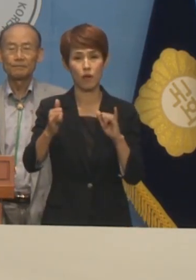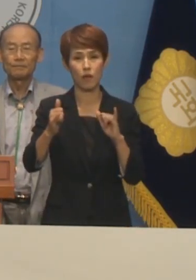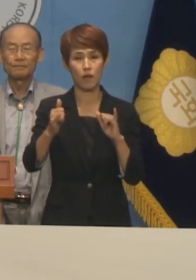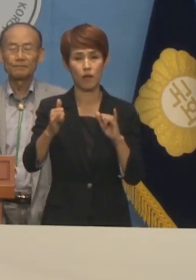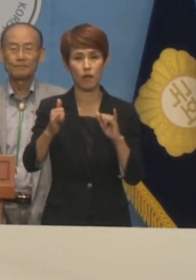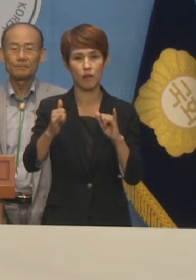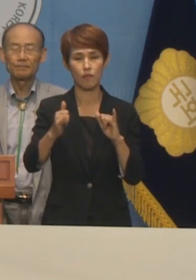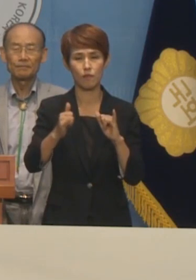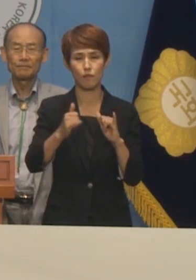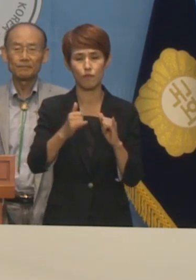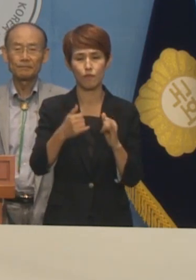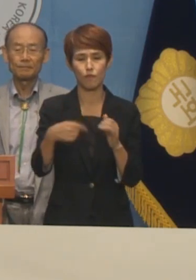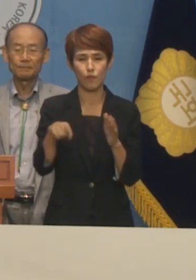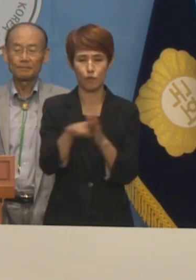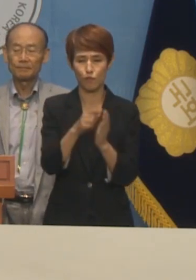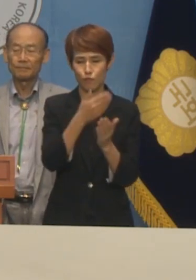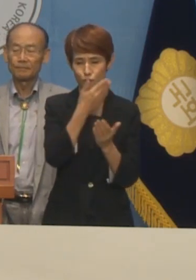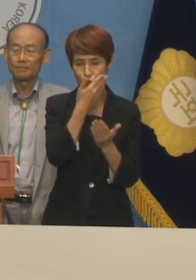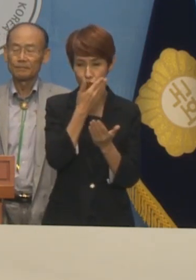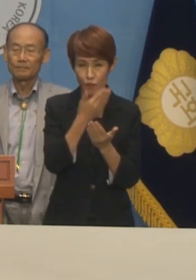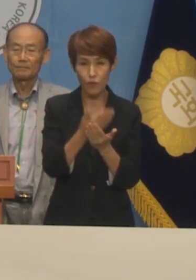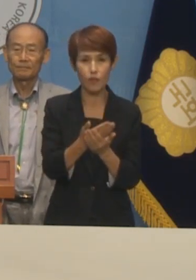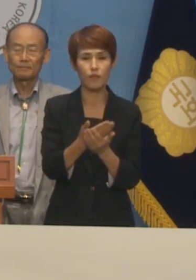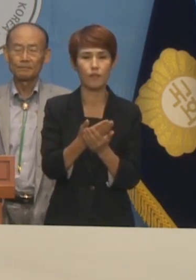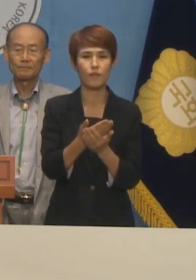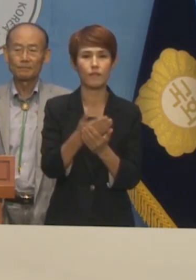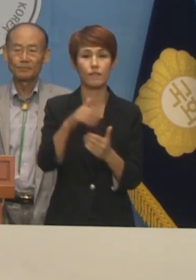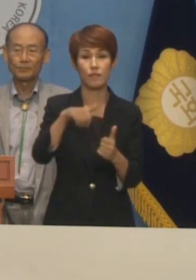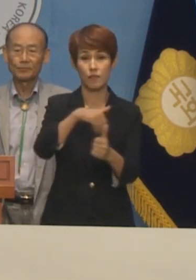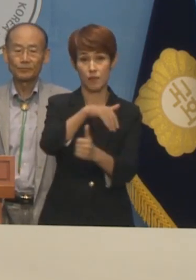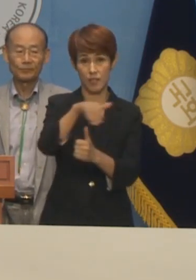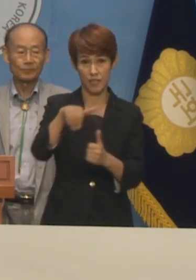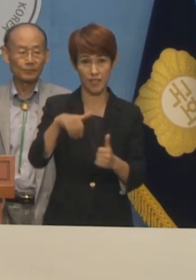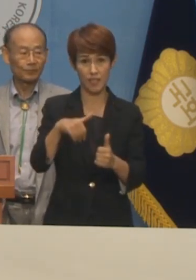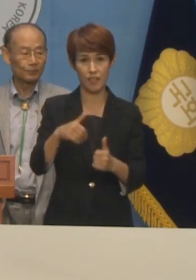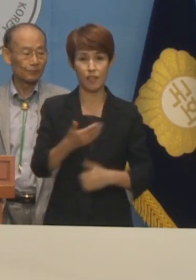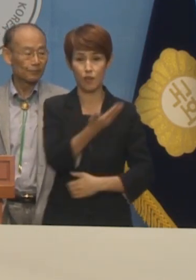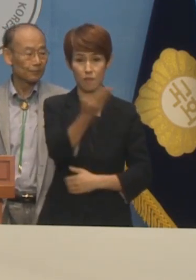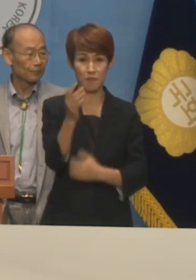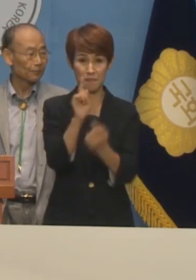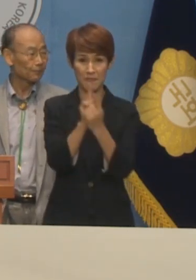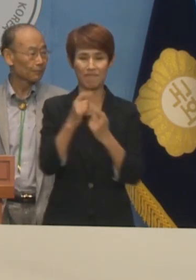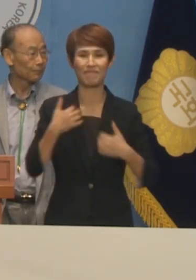분위기가 고조되는 가운데 여러분들을 뵙게 돼서 반갑습니다.